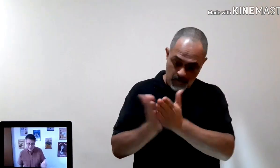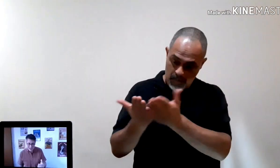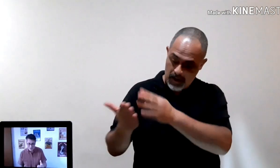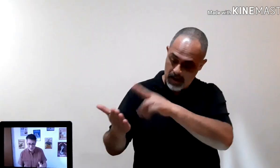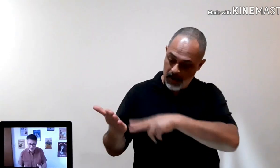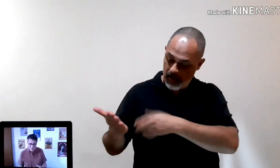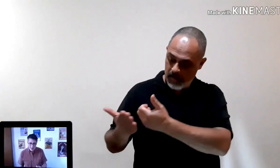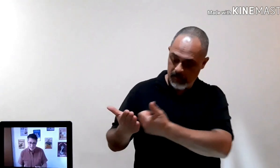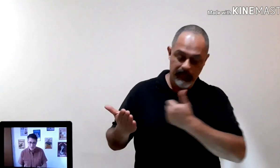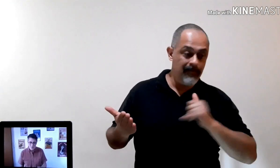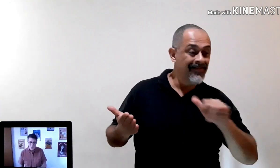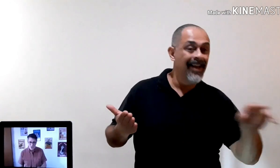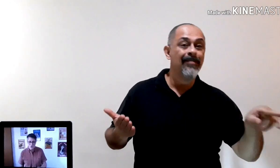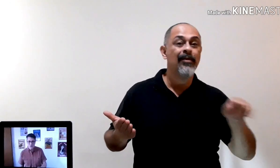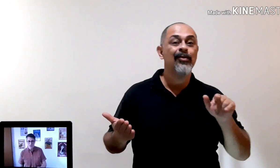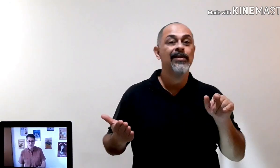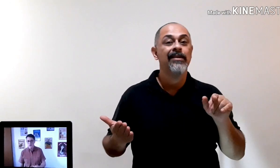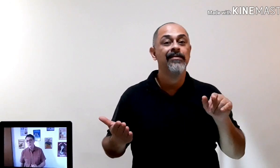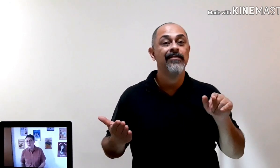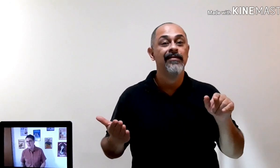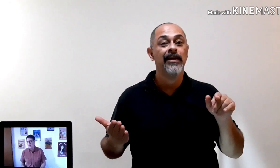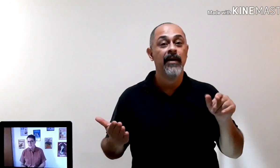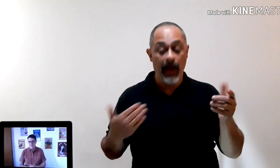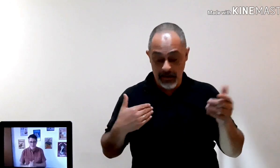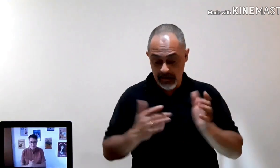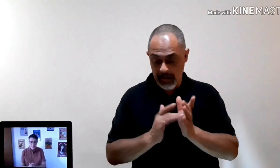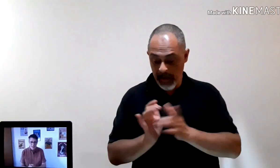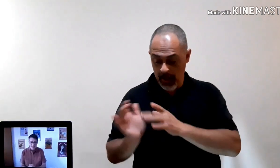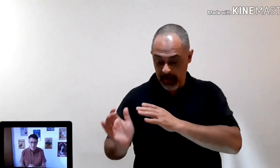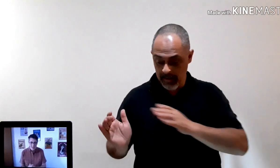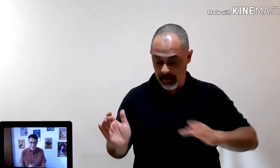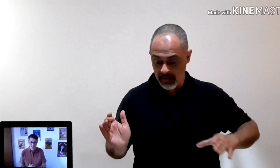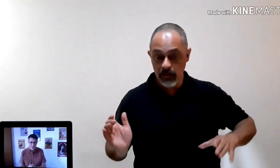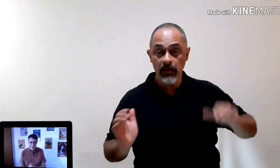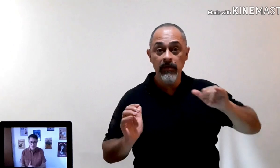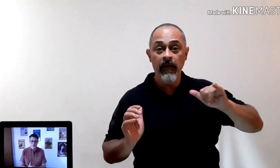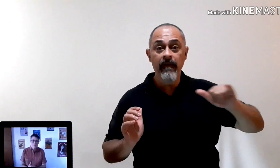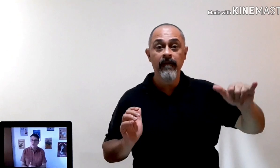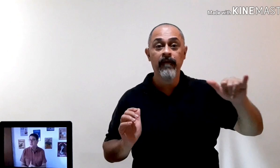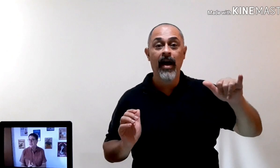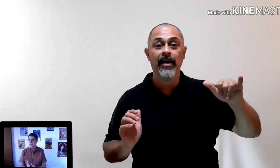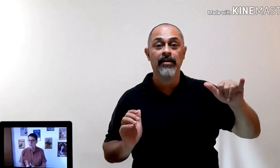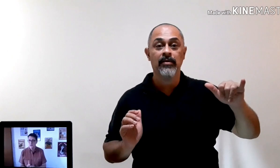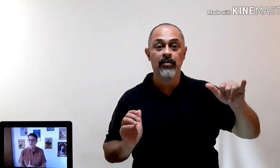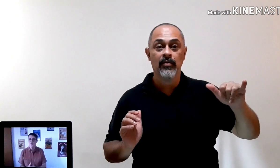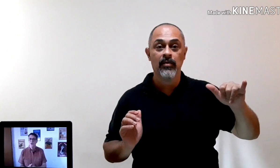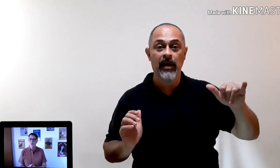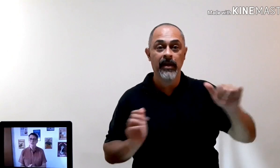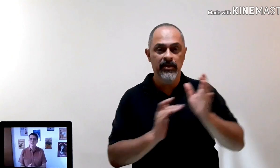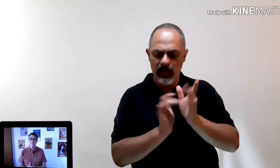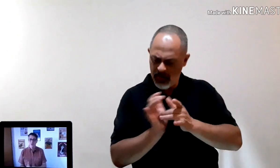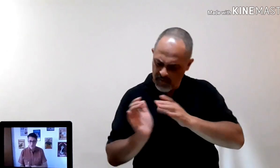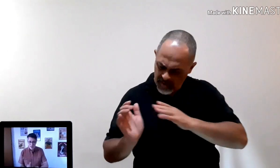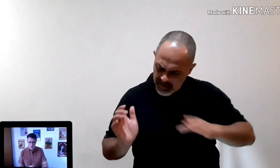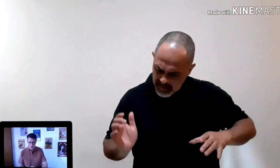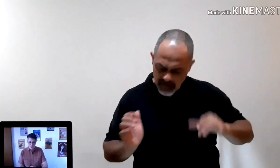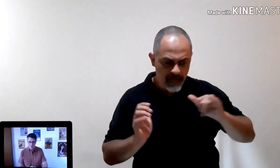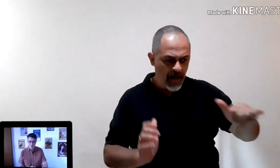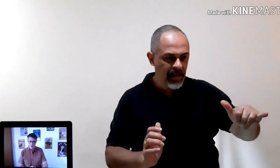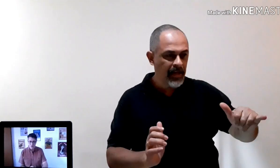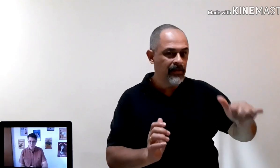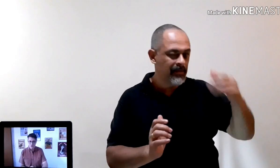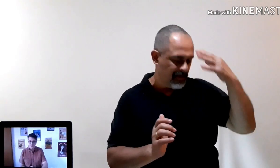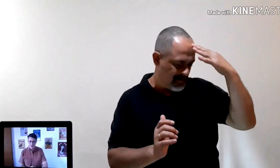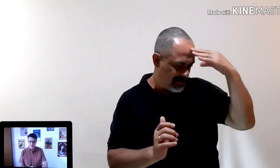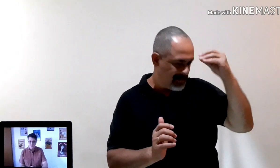ser desmascarados, né? Então Jesus responde para eles que com sabedoria, Jesus usa de sabedoria para